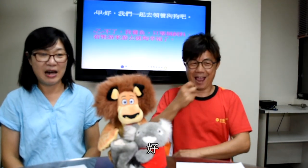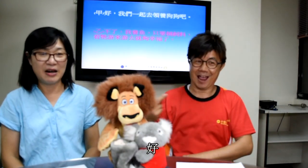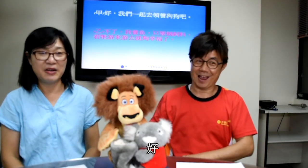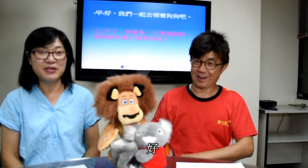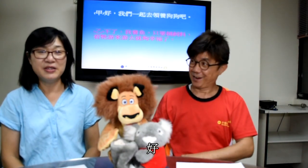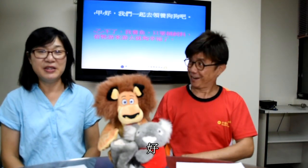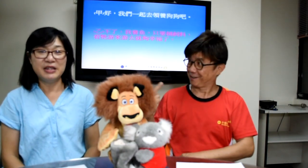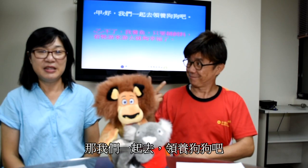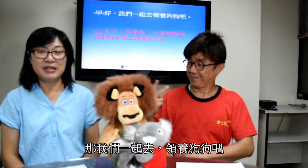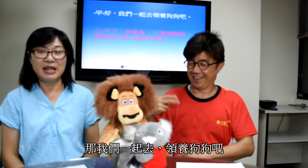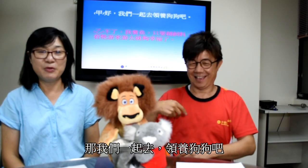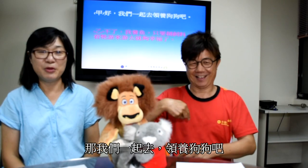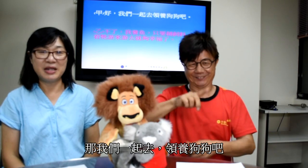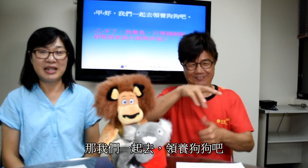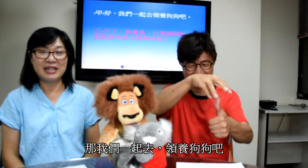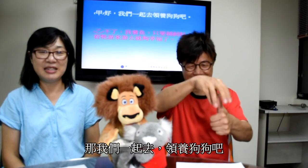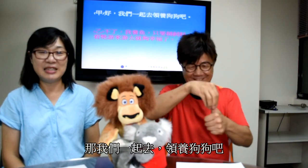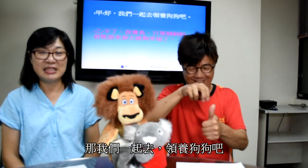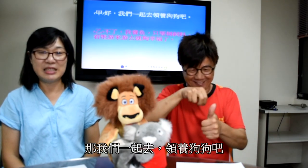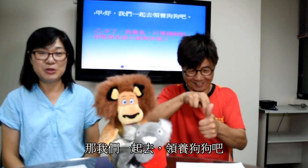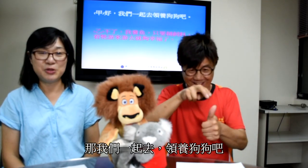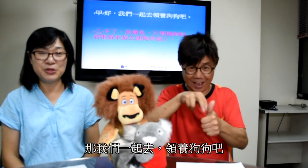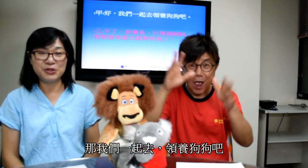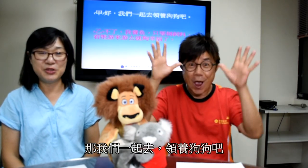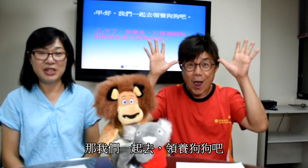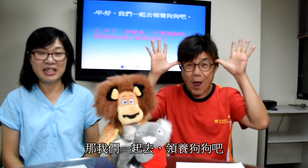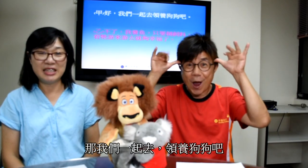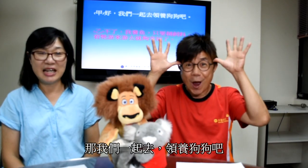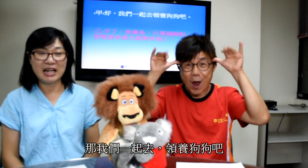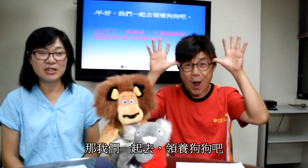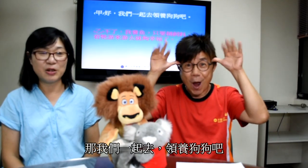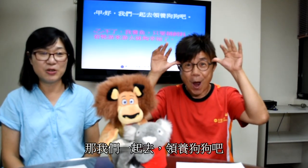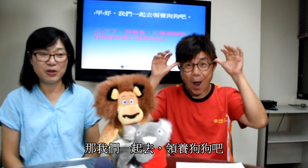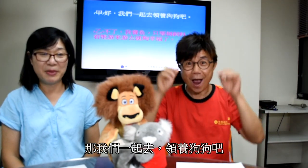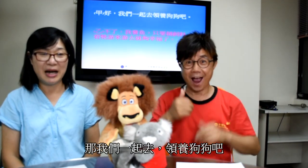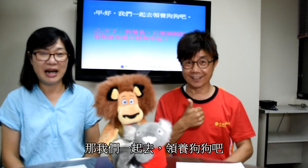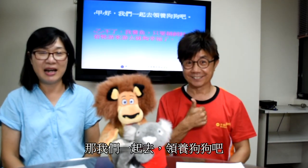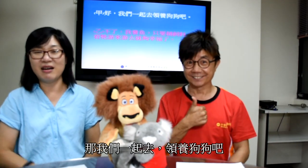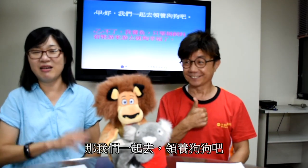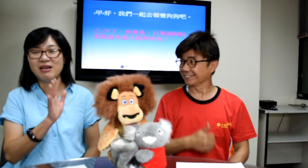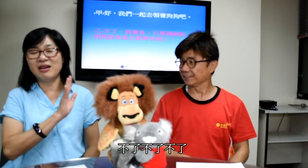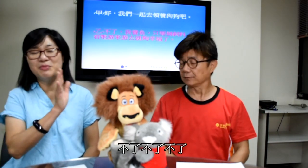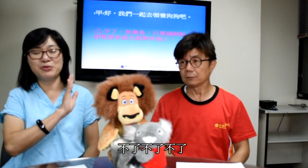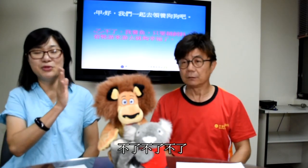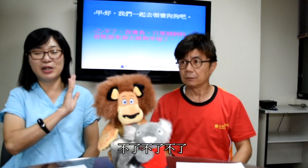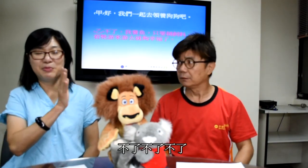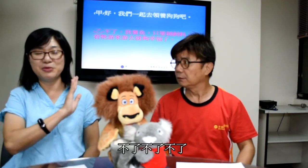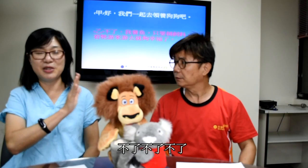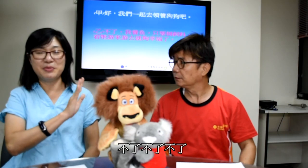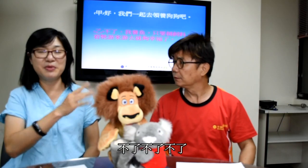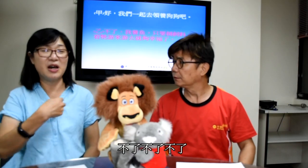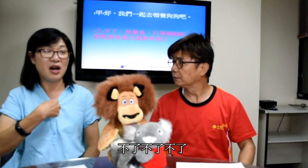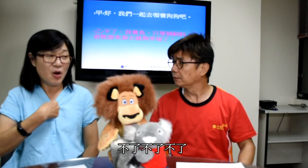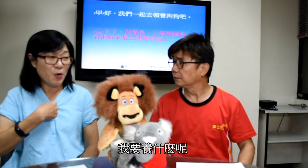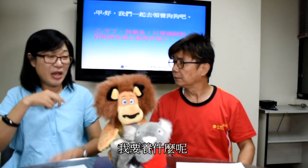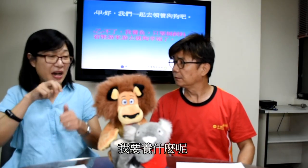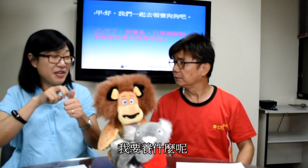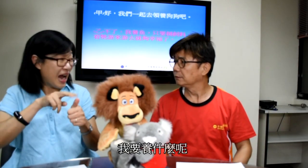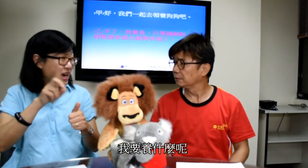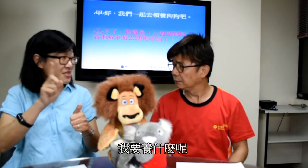好，那我们一起去领养狗狗吧。不了不了不了，我要养什